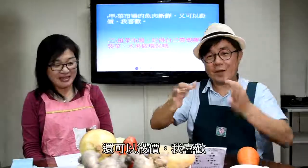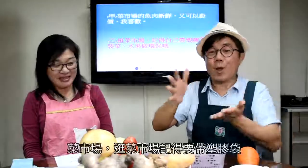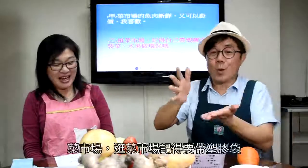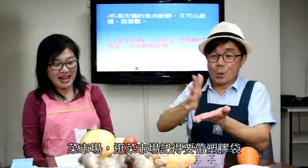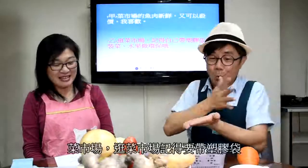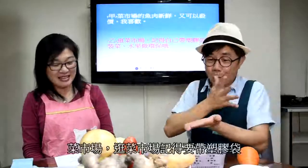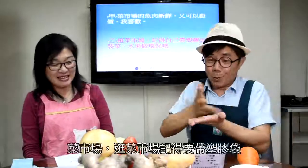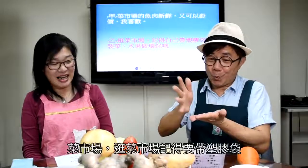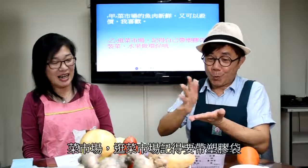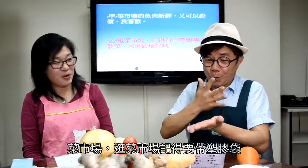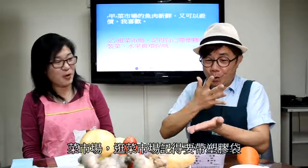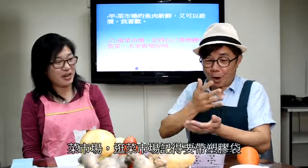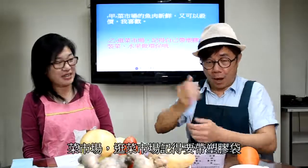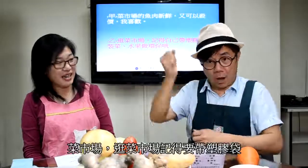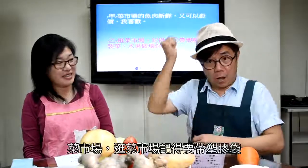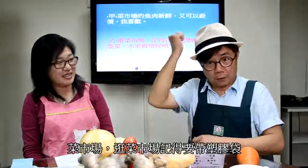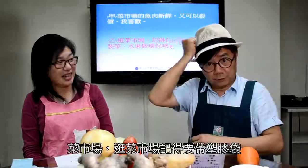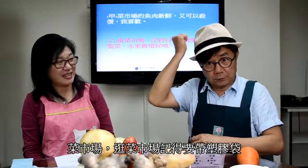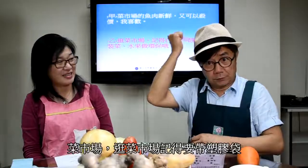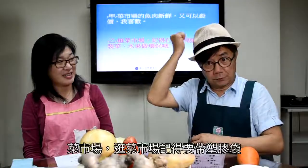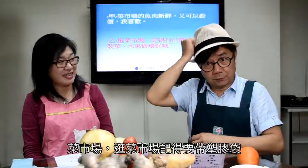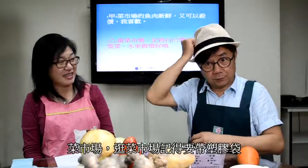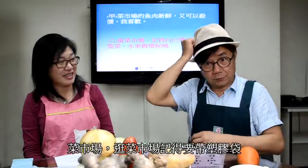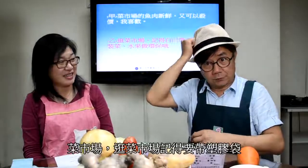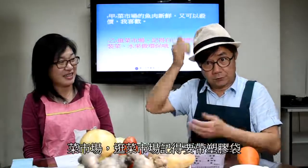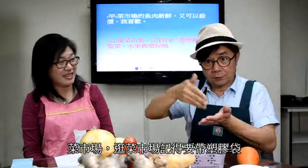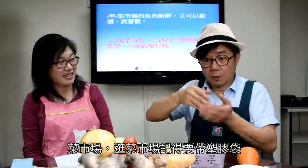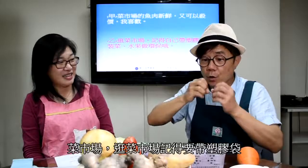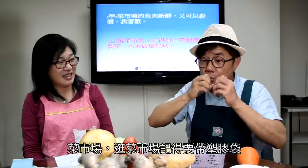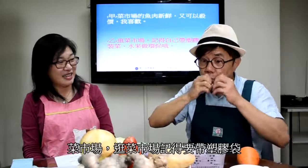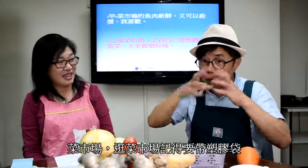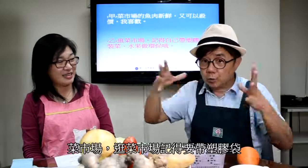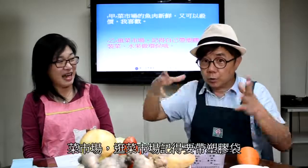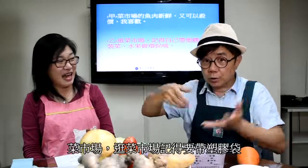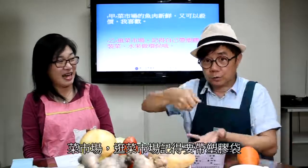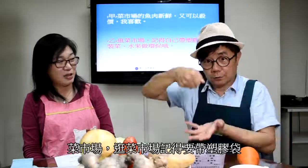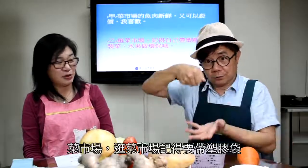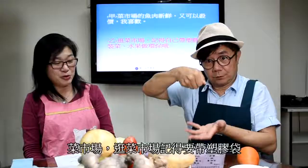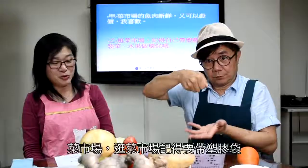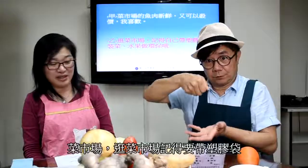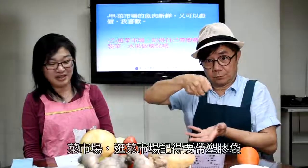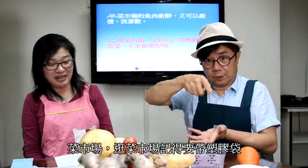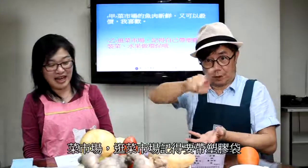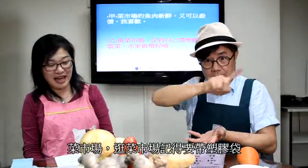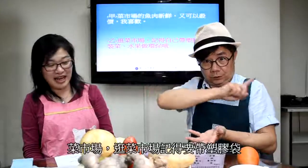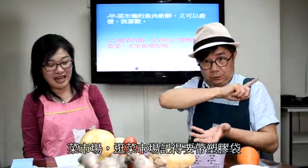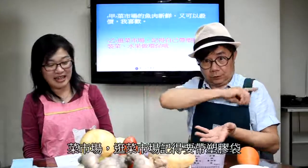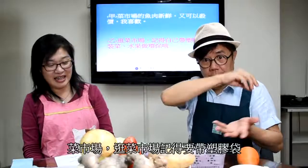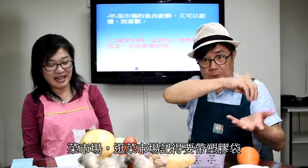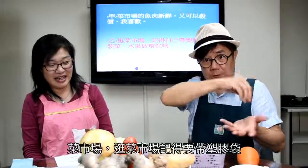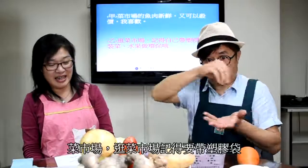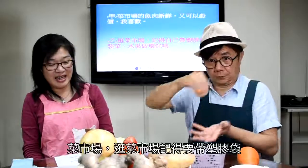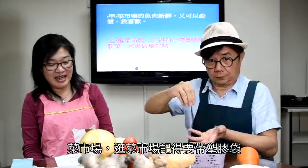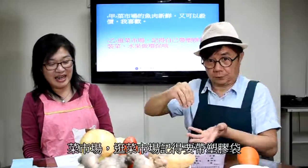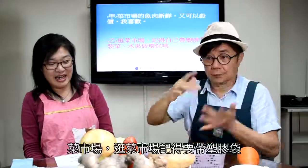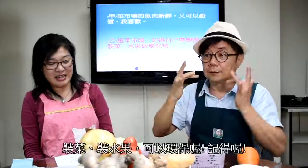菜市场逛菜市场，记得要带塑胶袋，